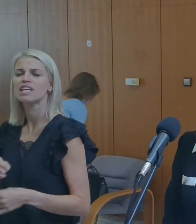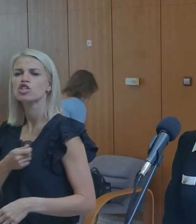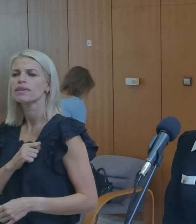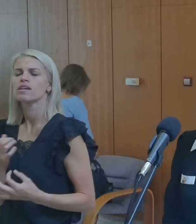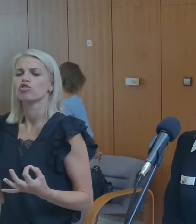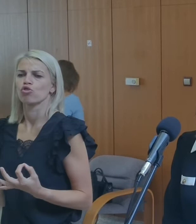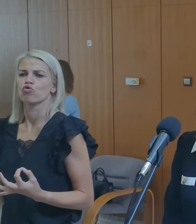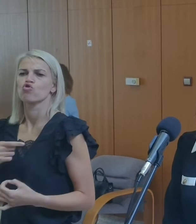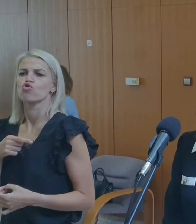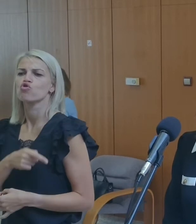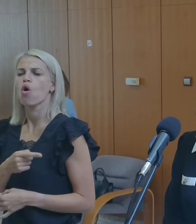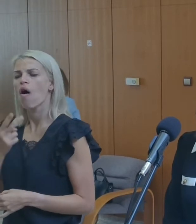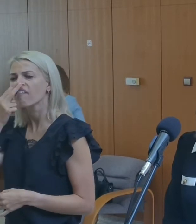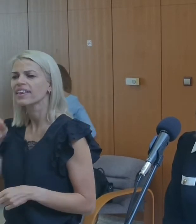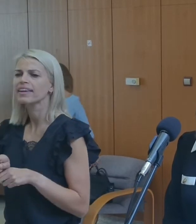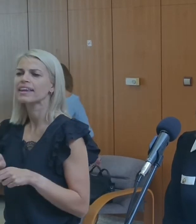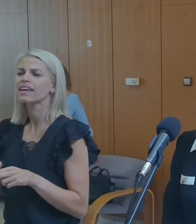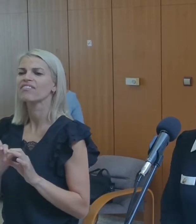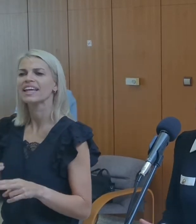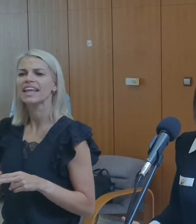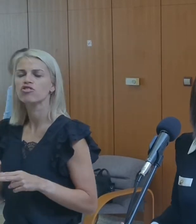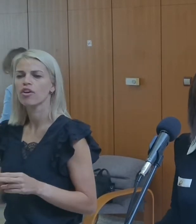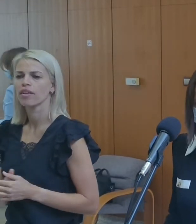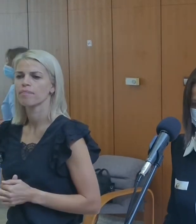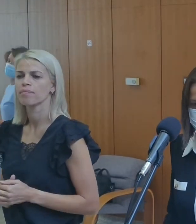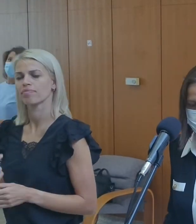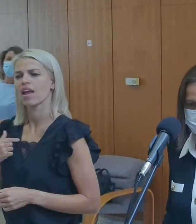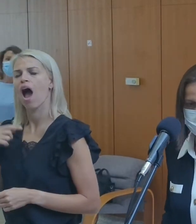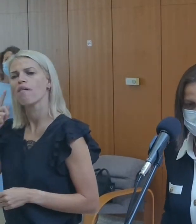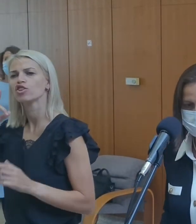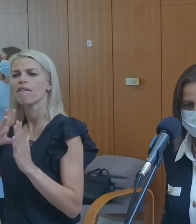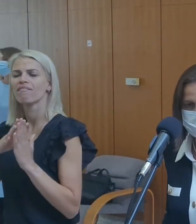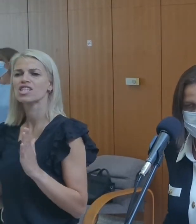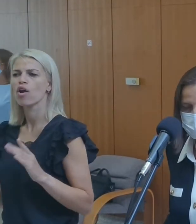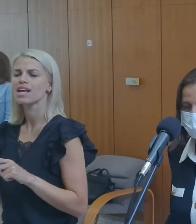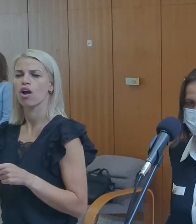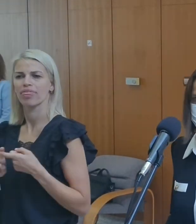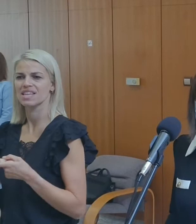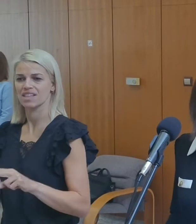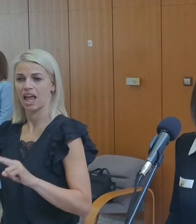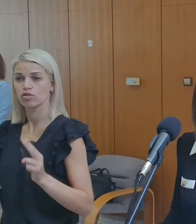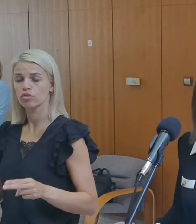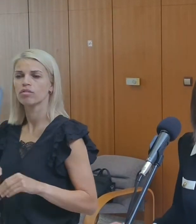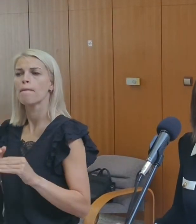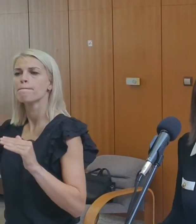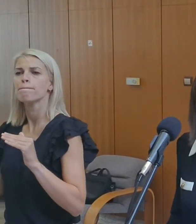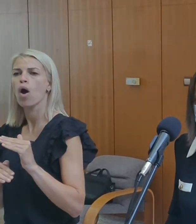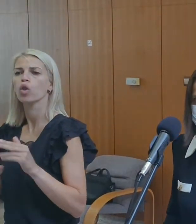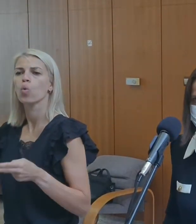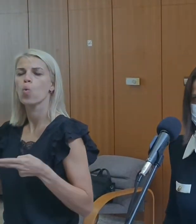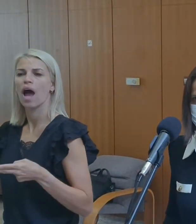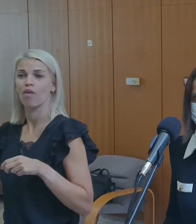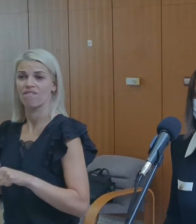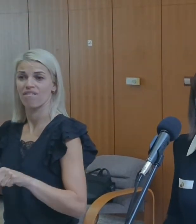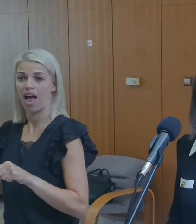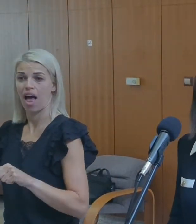čo sa vám tam videlo ako riešenie? Ja uvažujem na modely, že by to bola nezávislá inštitúcia, napríklad pod úradom vlády, pod premiérom, kde